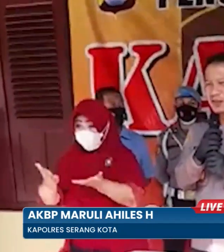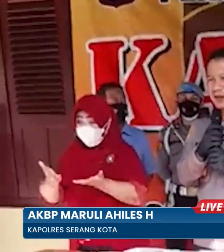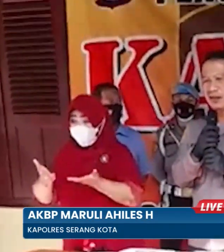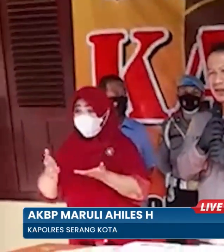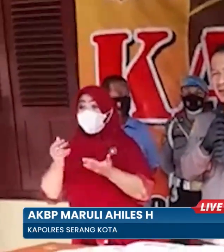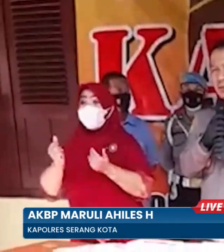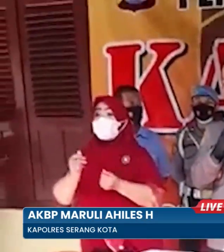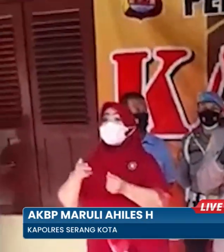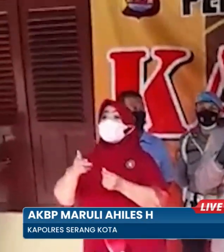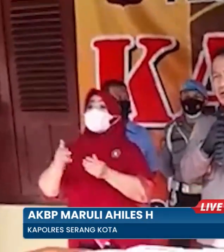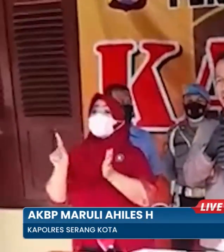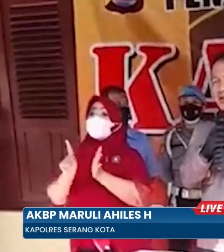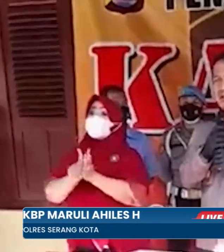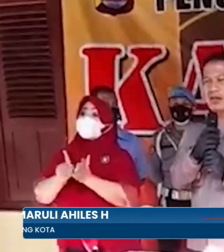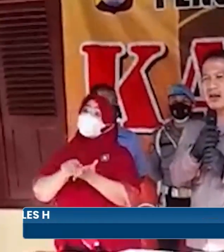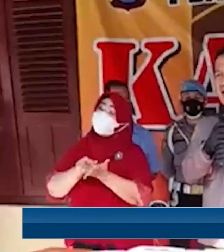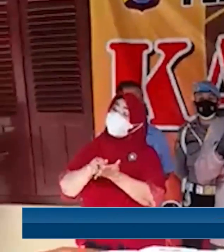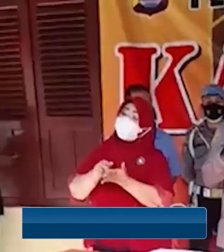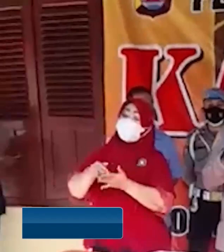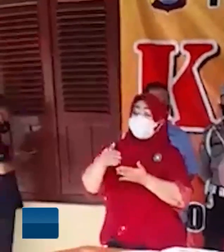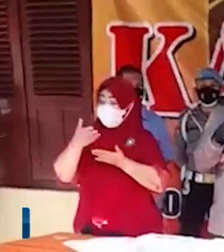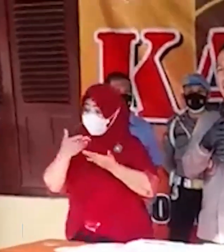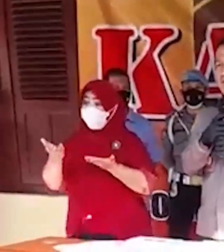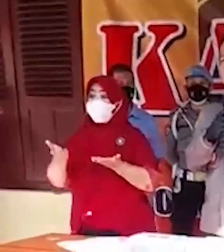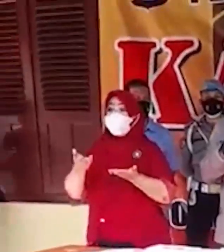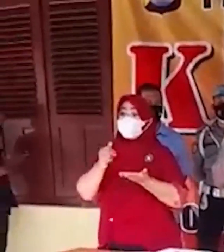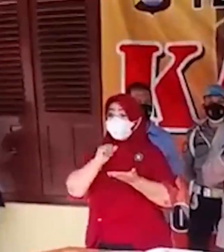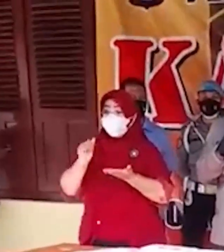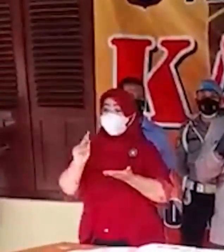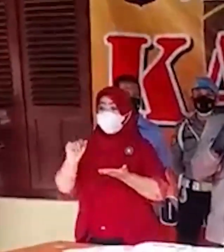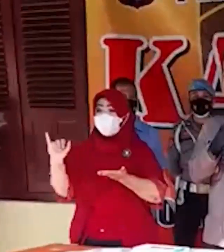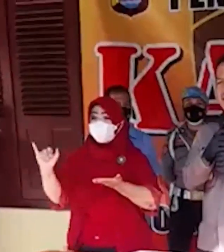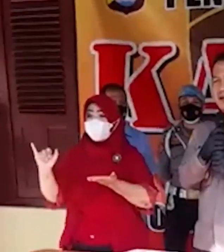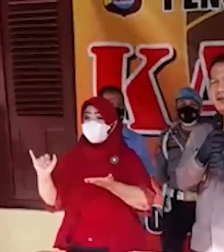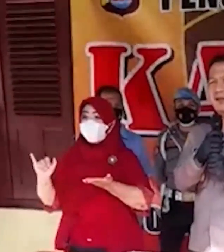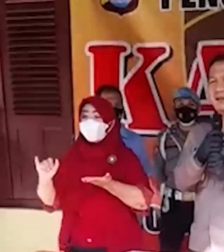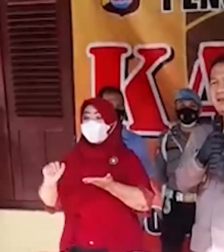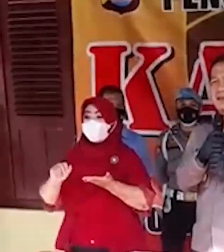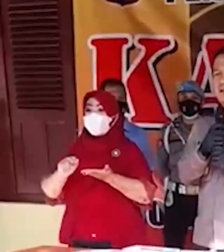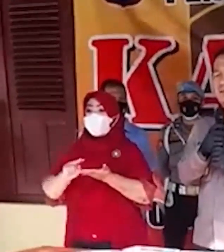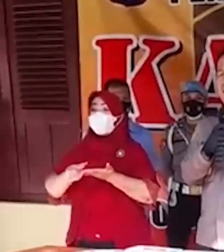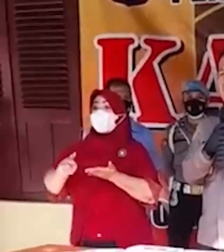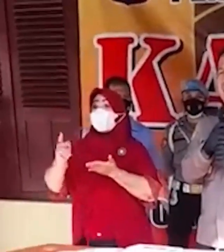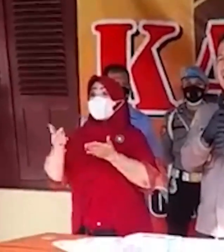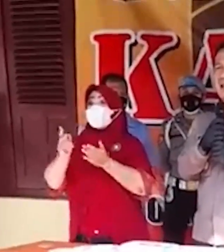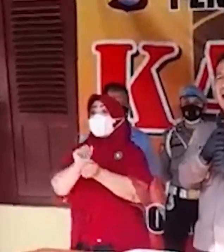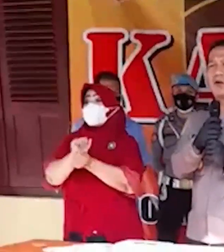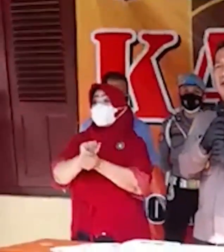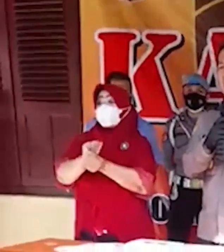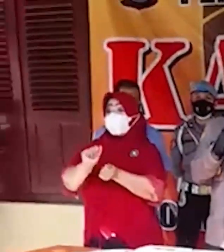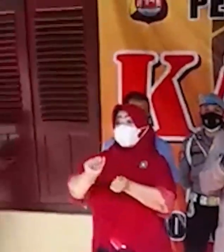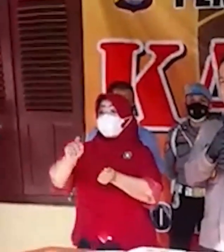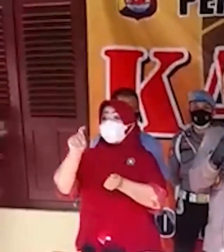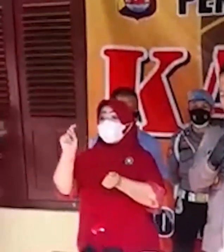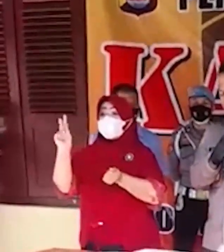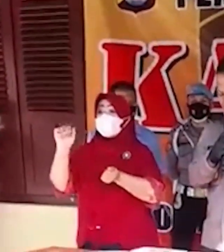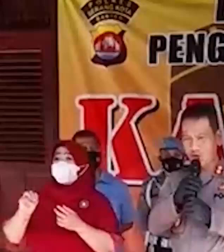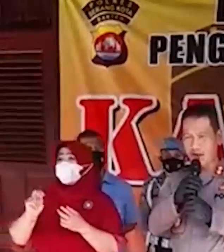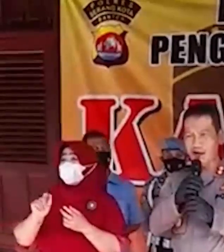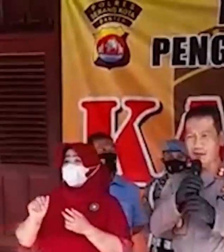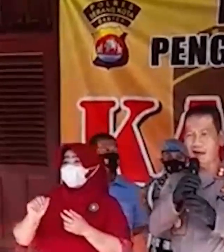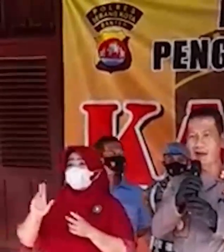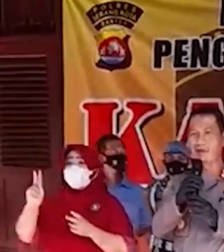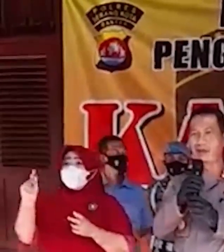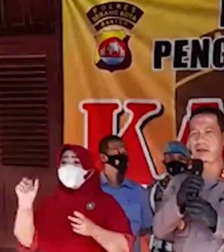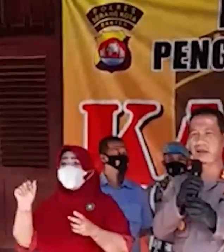tersebut dimana salah satu pelaku yang tetangga korban memiliki istri saat ini lagi bekerja TKW di luar negeri